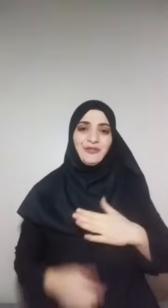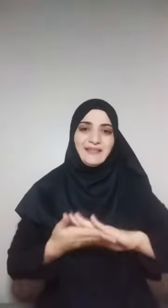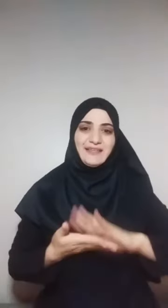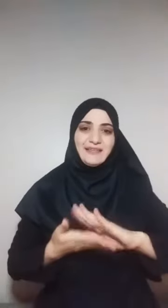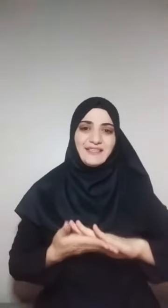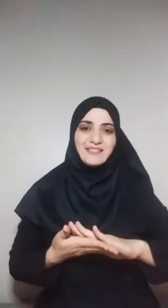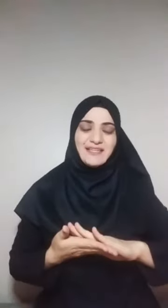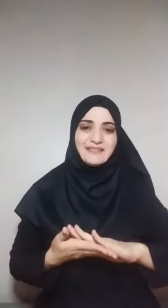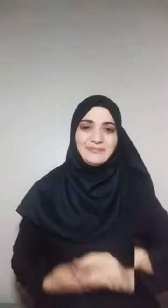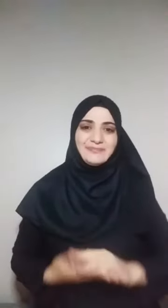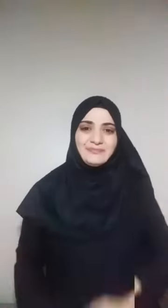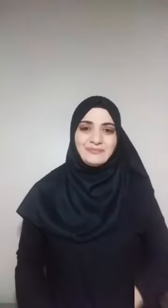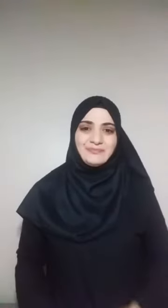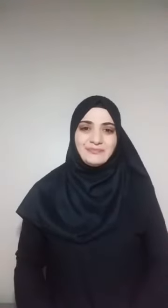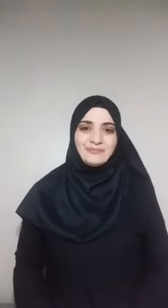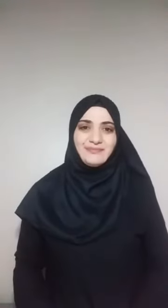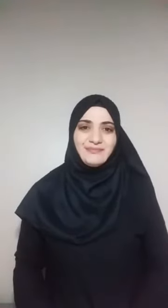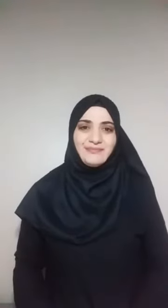Selamünaleyküm arkadaşlar.